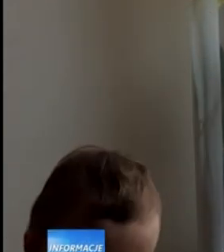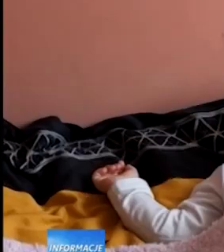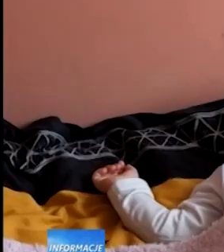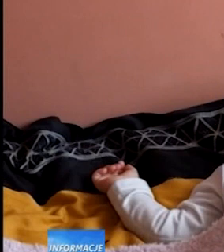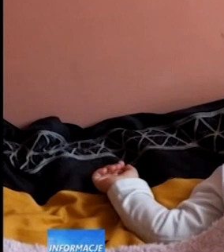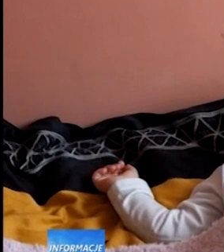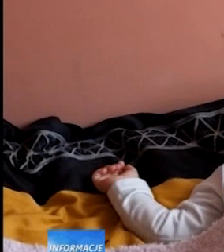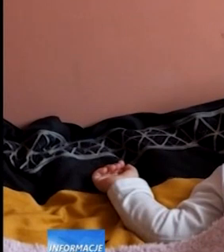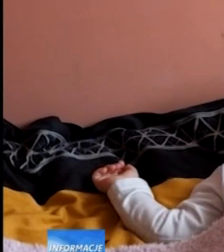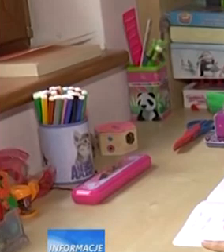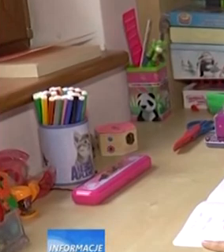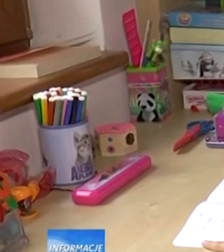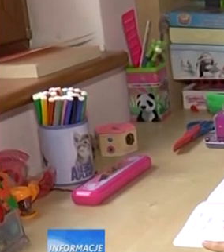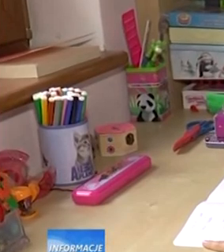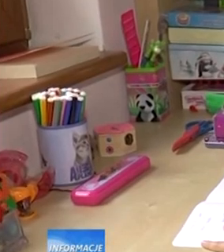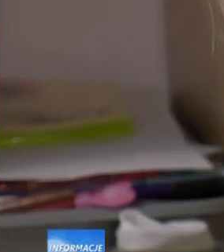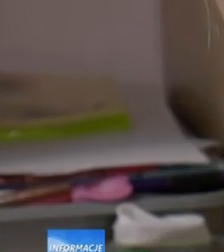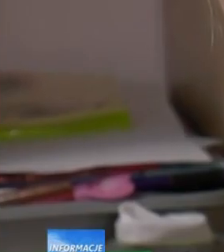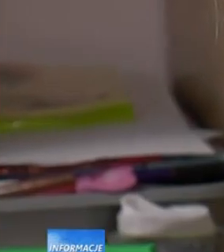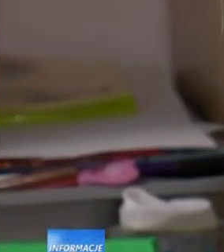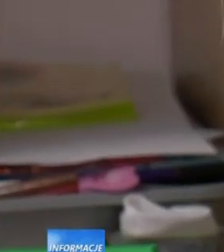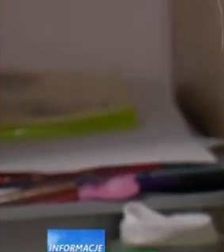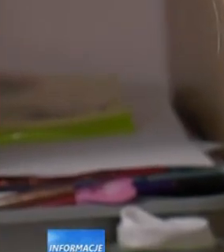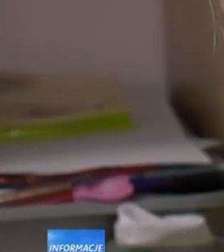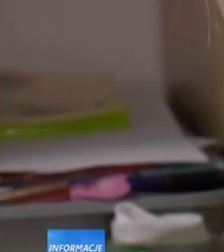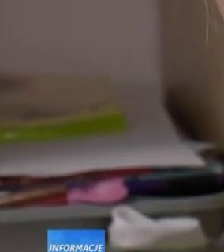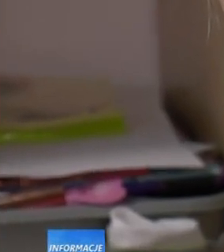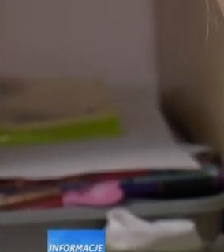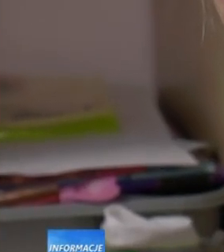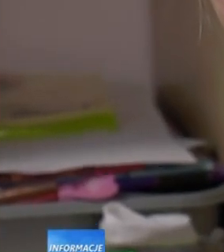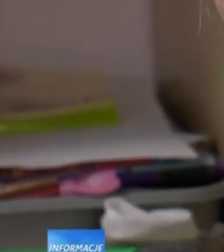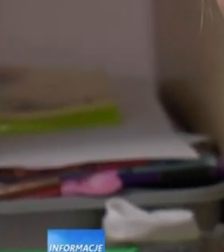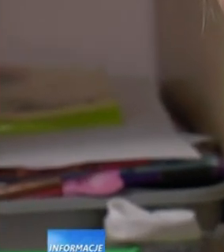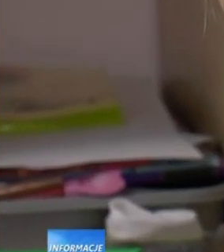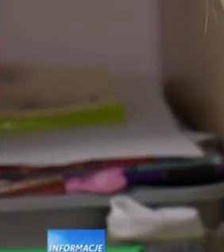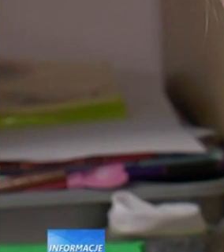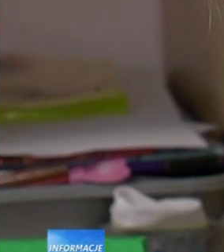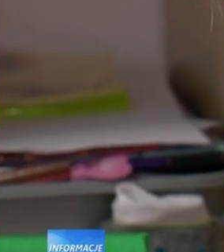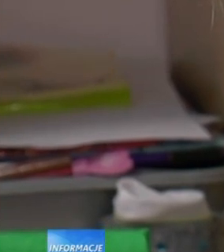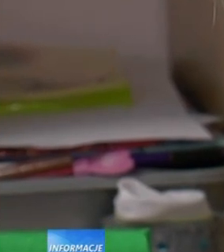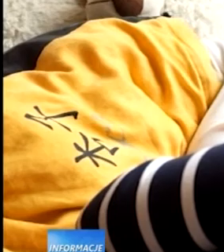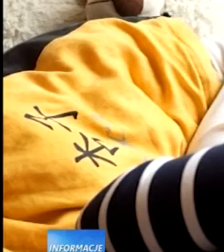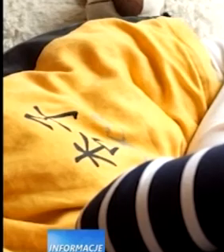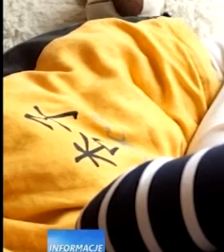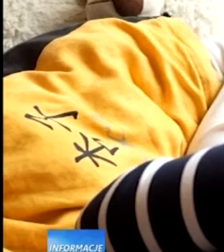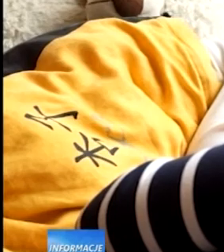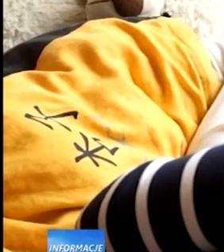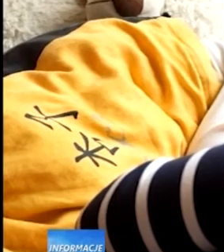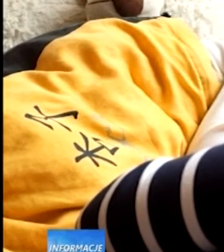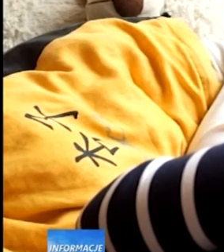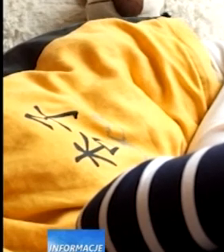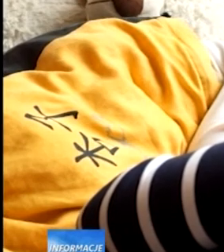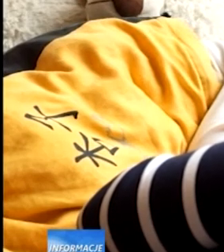złotych trafiło do polskich rodzin. Kolejny program to Dobry Start, czyli 300 zł na rozpoczęcie roku szkolnego. Zaś